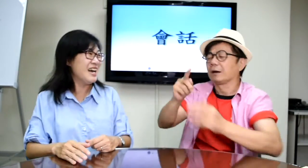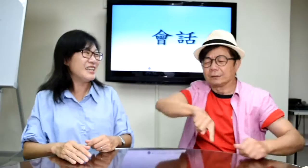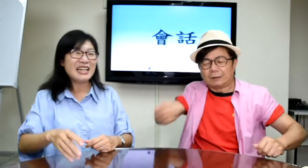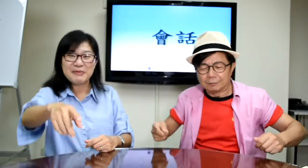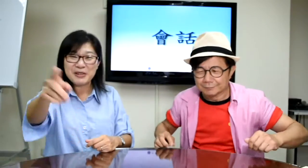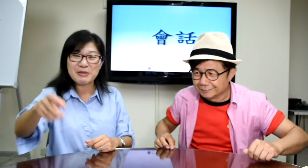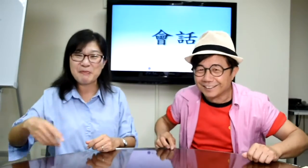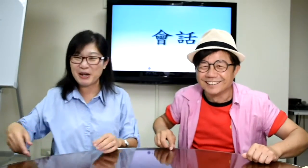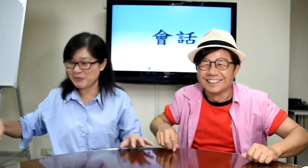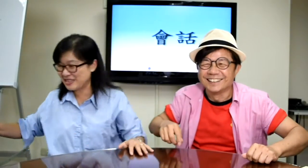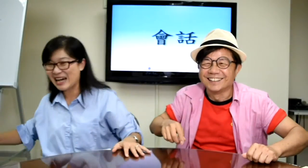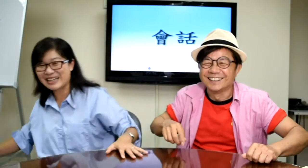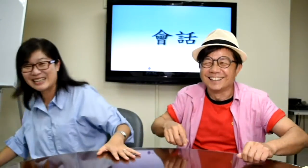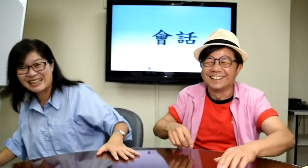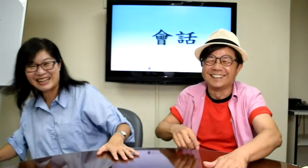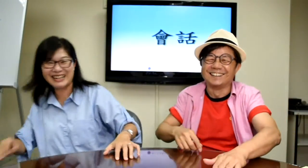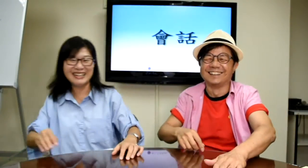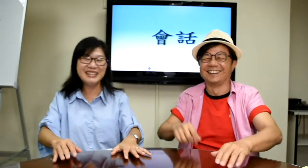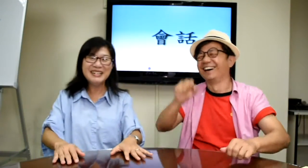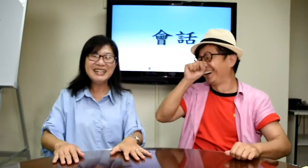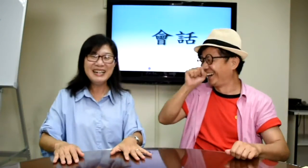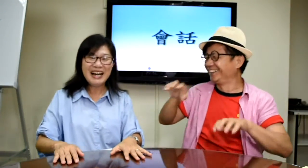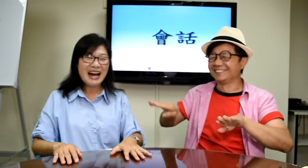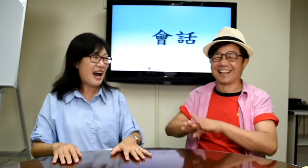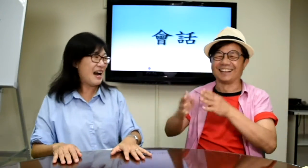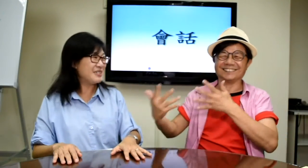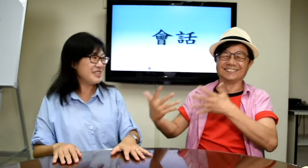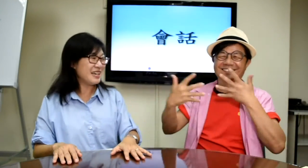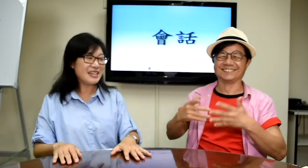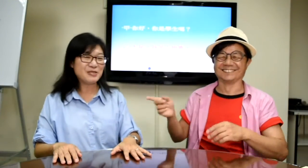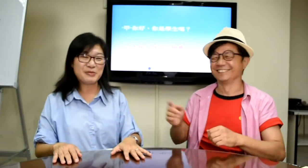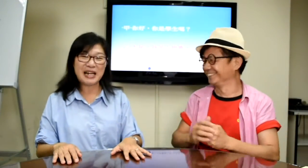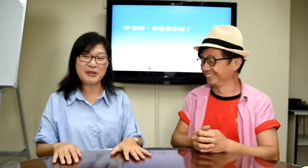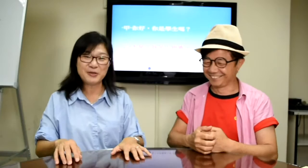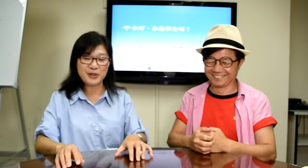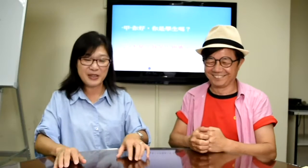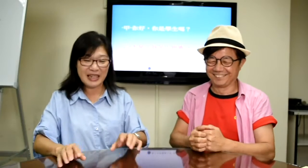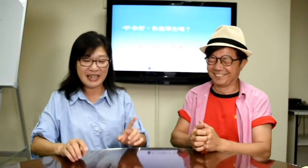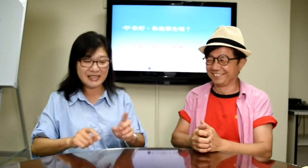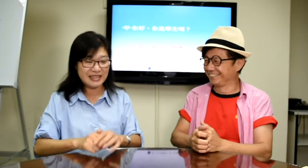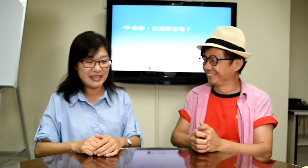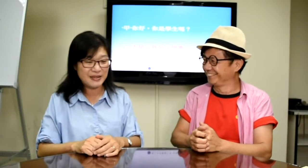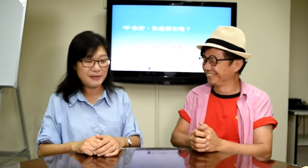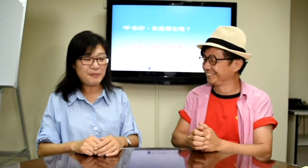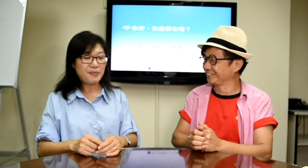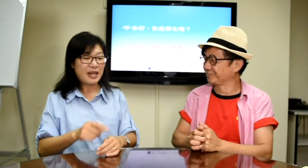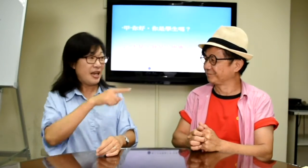那你们都那么棒，我们下课了。好，现在开始我们来互动问答一次。